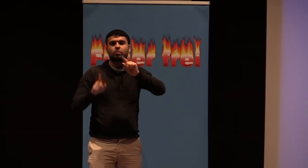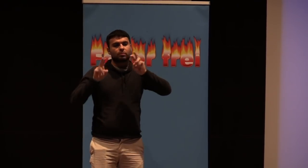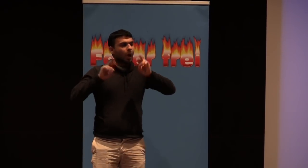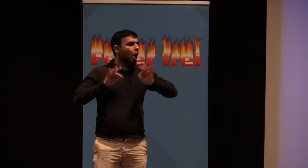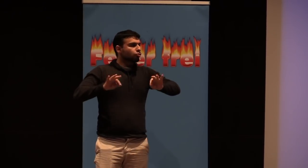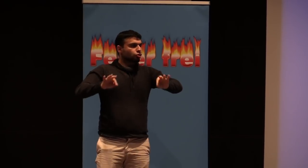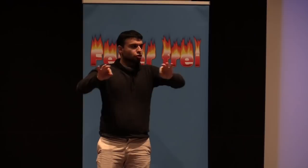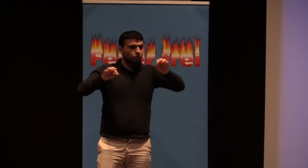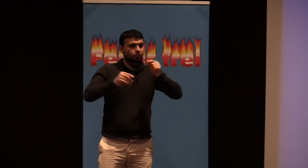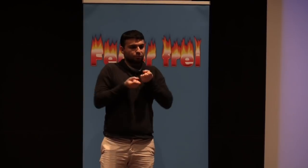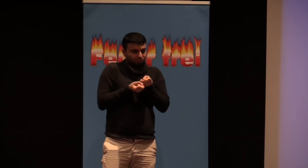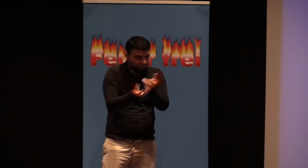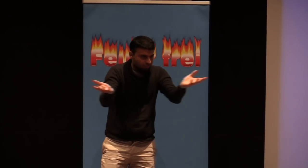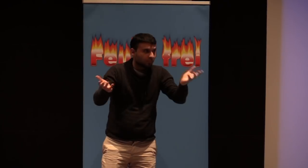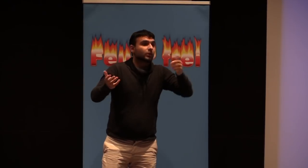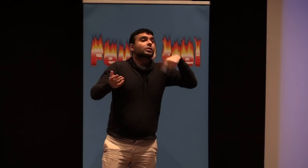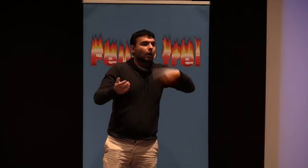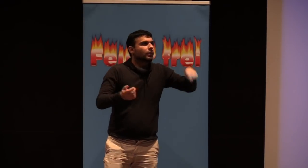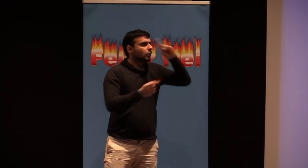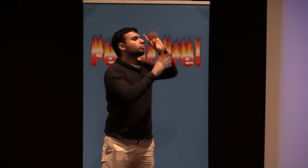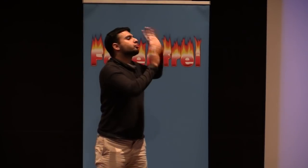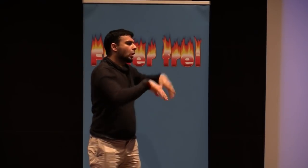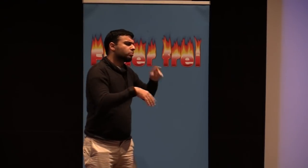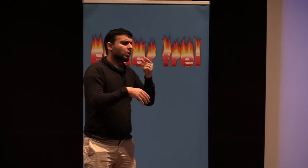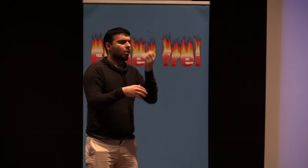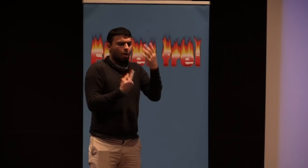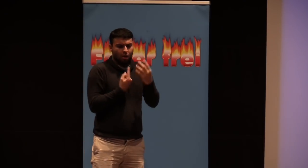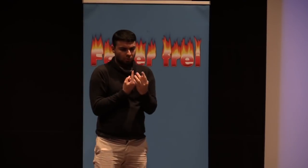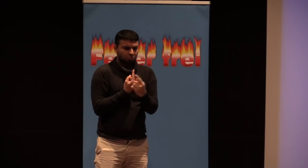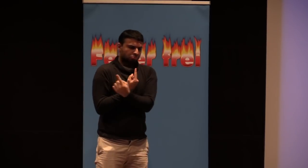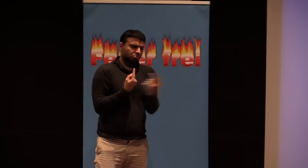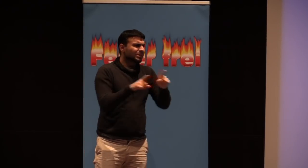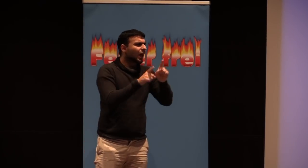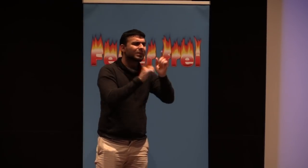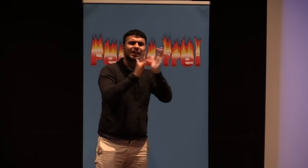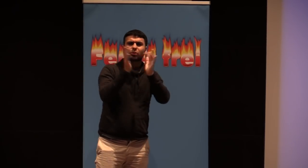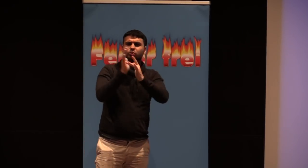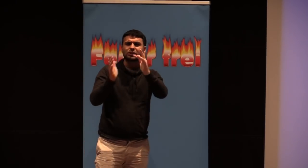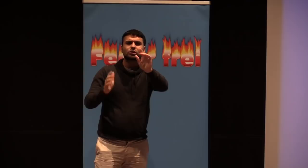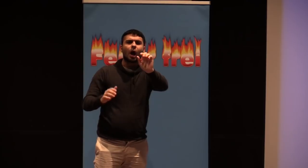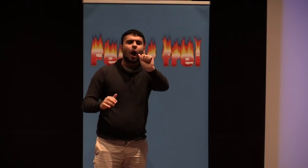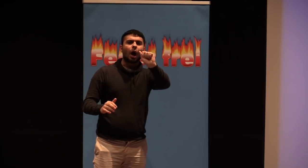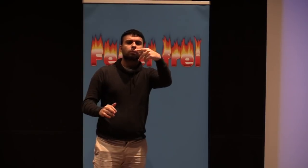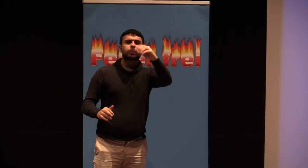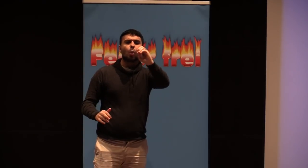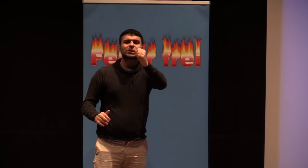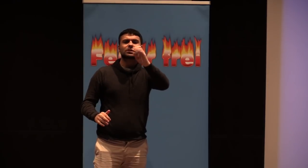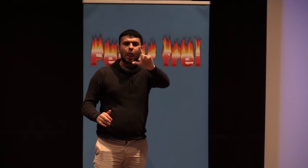eine Person, die da als ja, Hauptperson die Leute schult und dann eben, dass das so